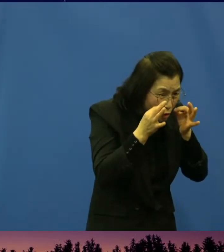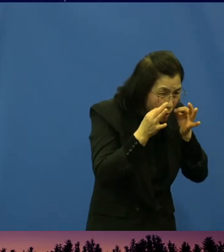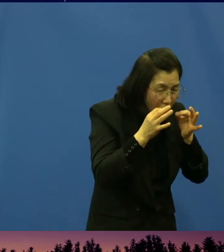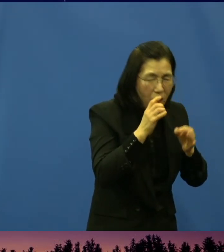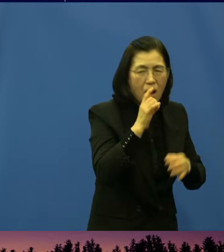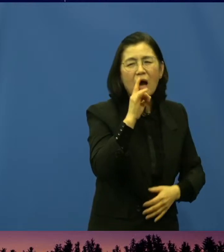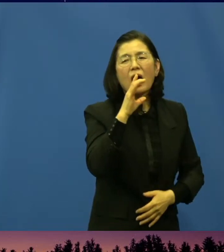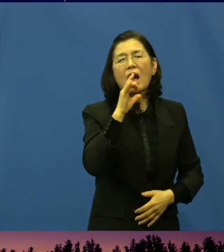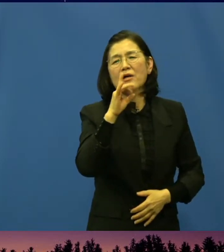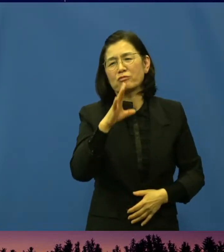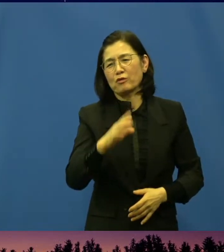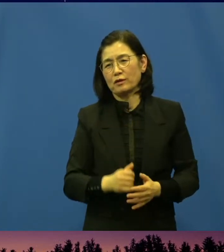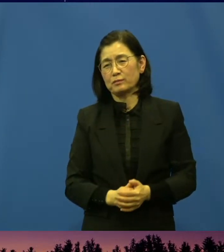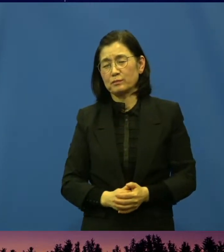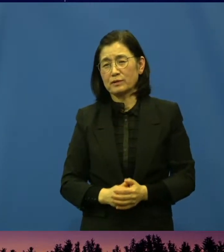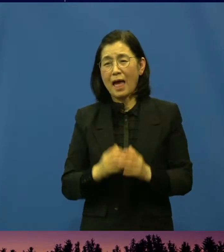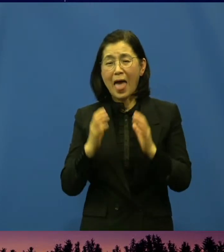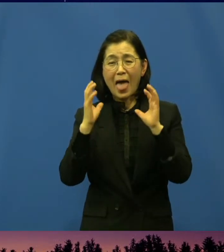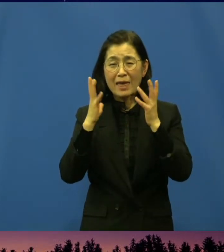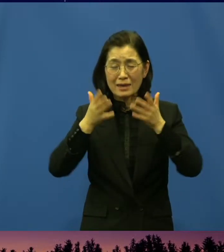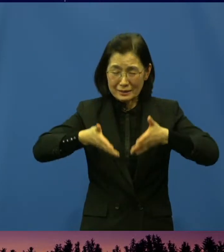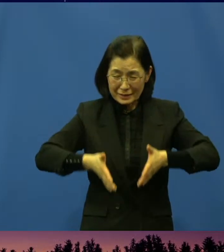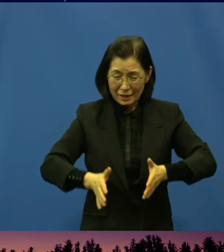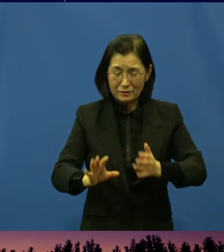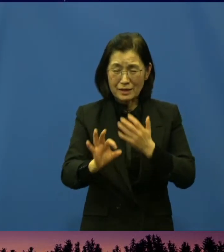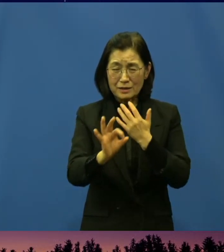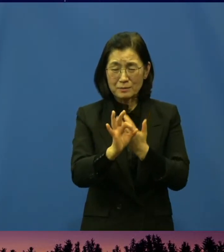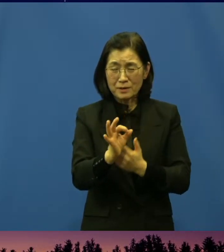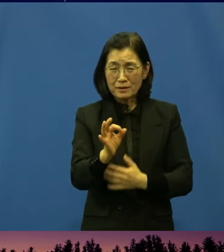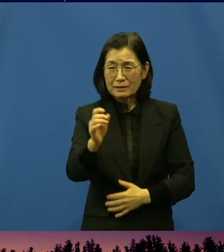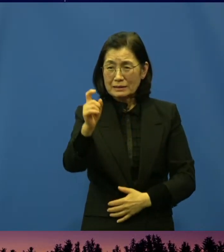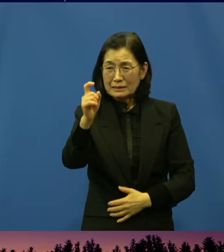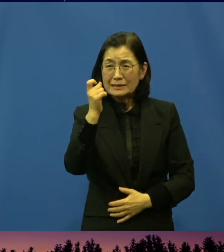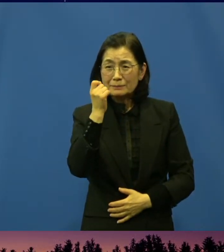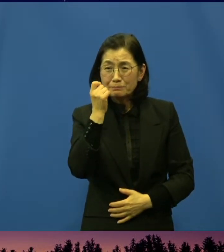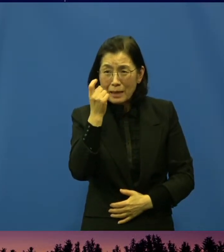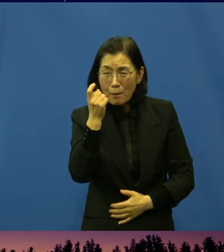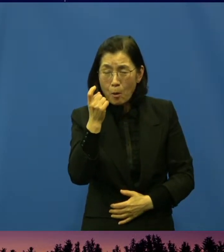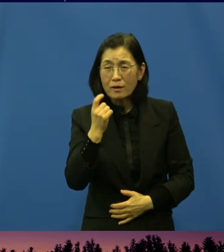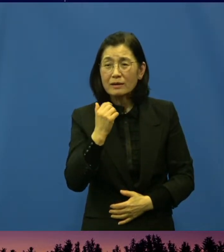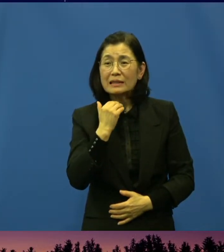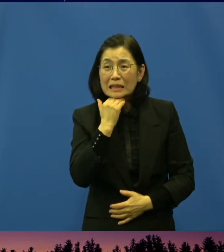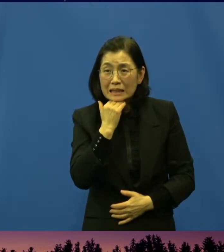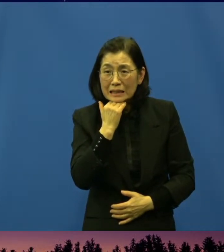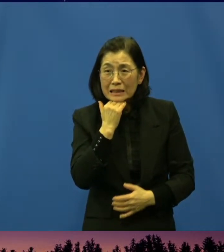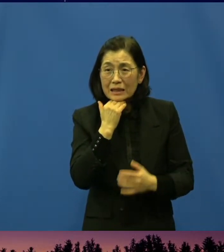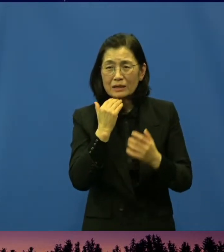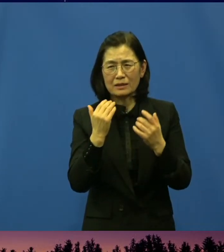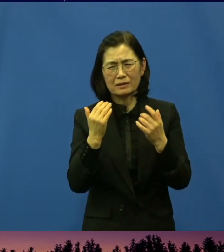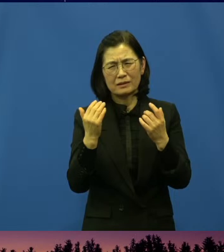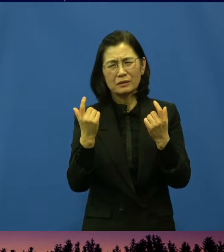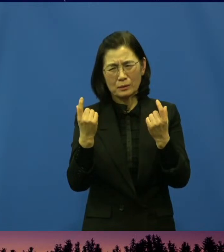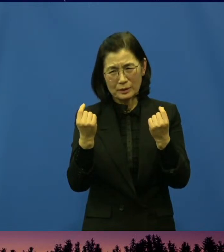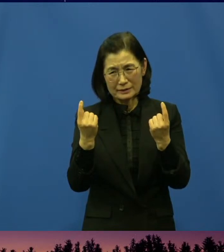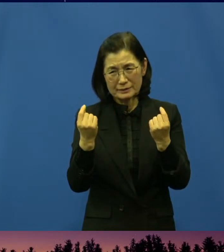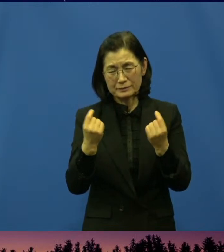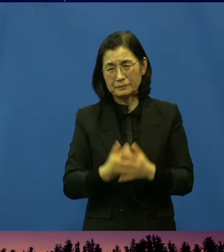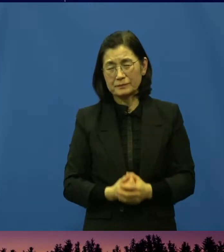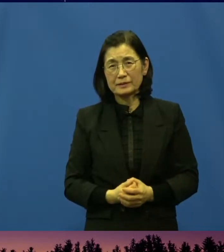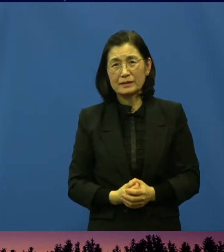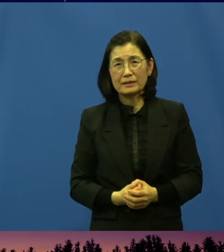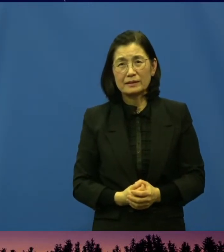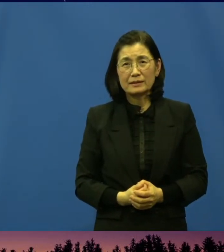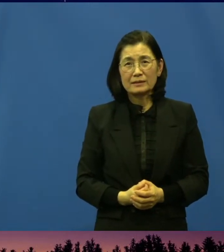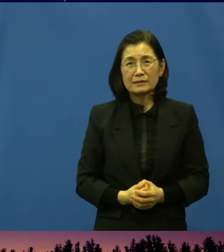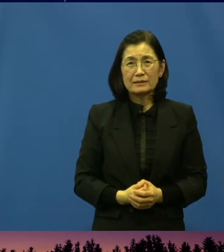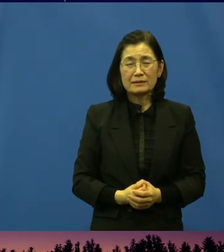아기가 10개월 있어야 돼요. 3개월 만에 애 낳아야 돼요. 안 돼요. 그럼